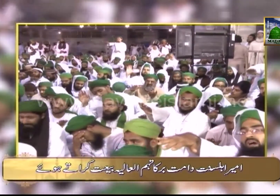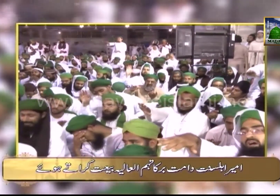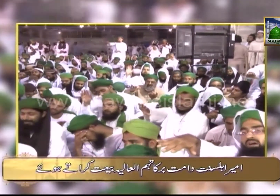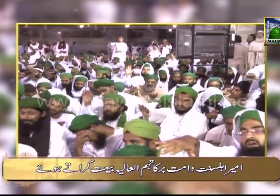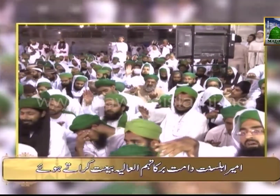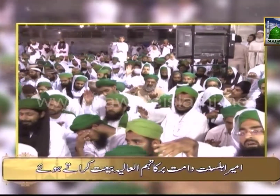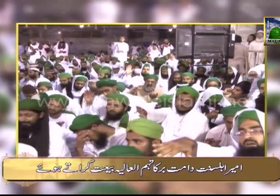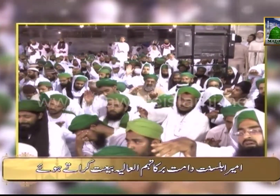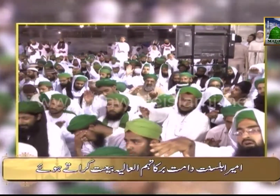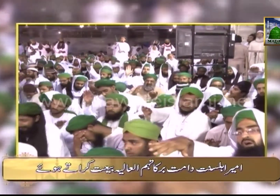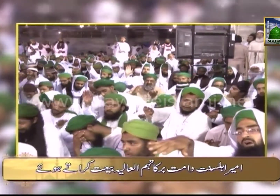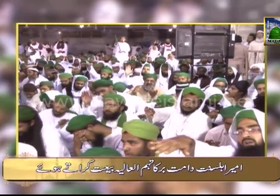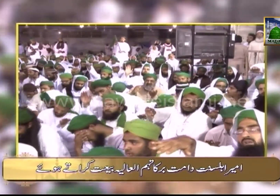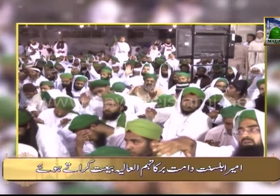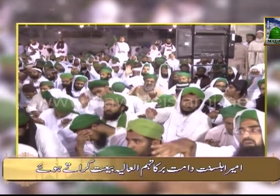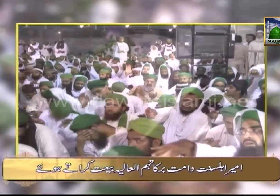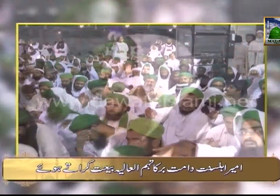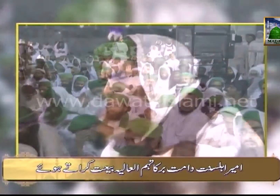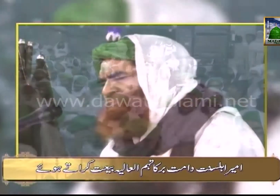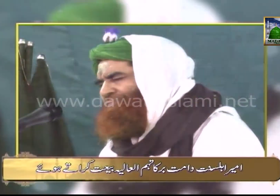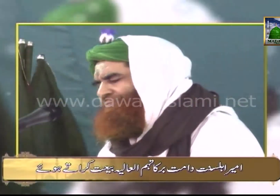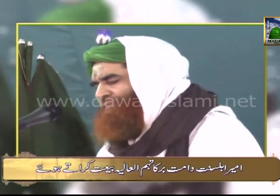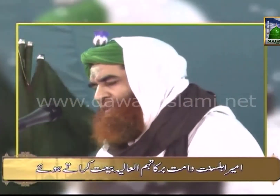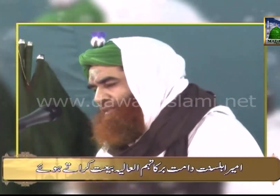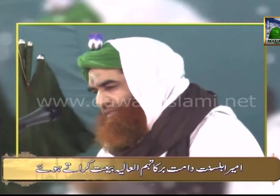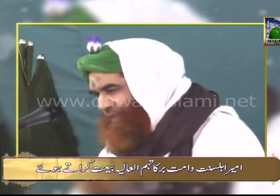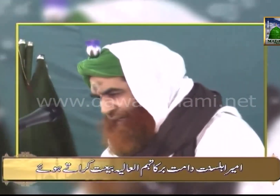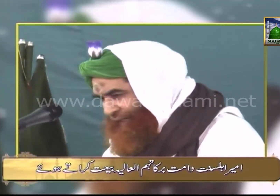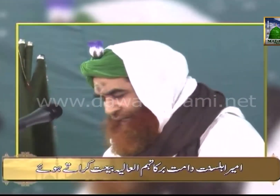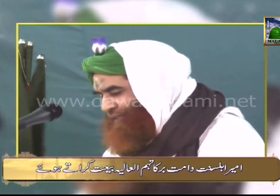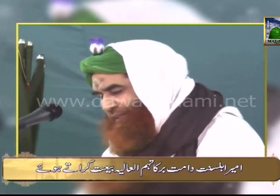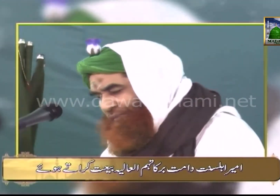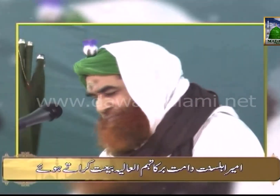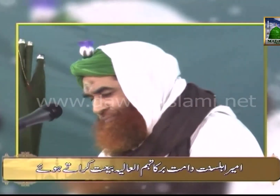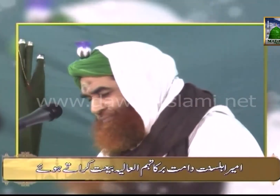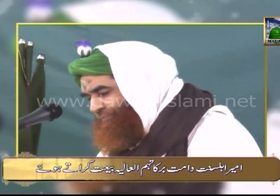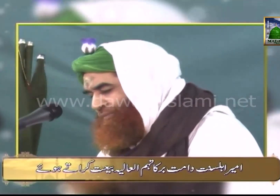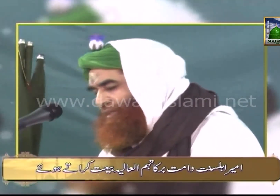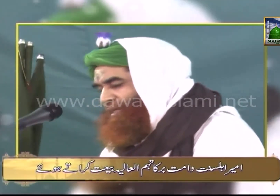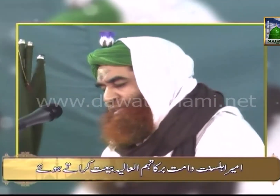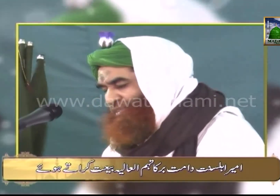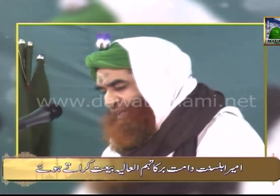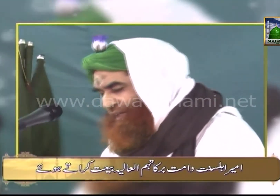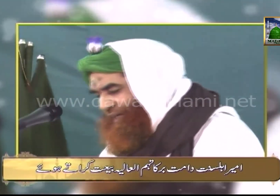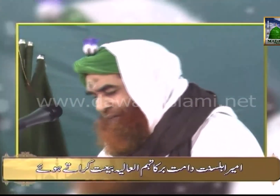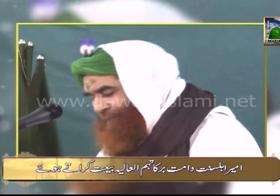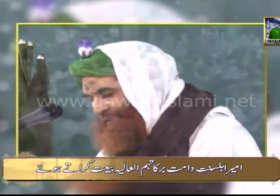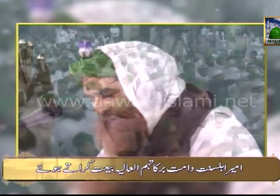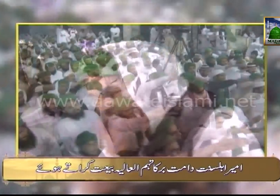کیا ہے پیاری پیاری، عطاری ہوں عطاری، میں ہوں